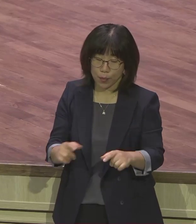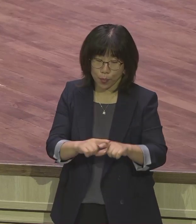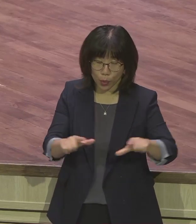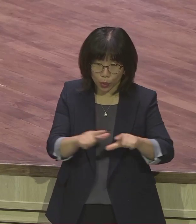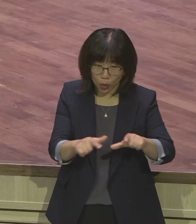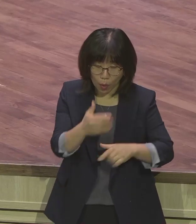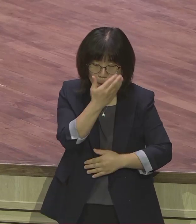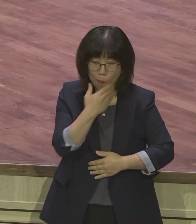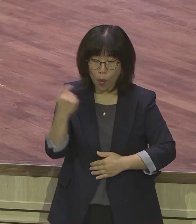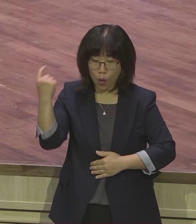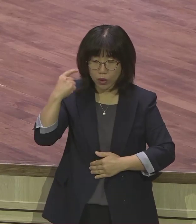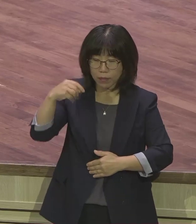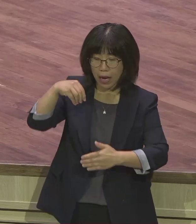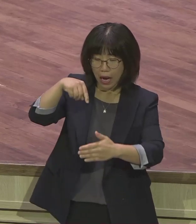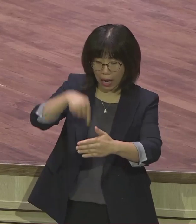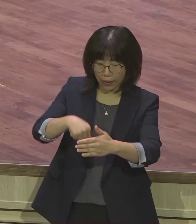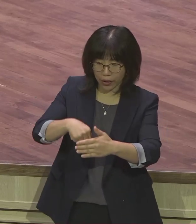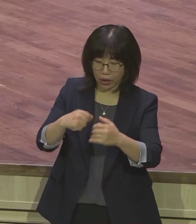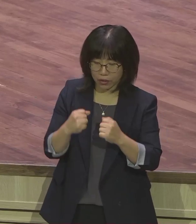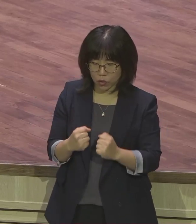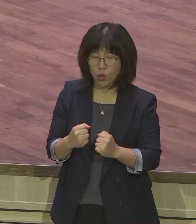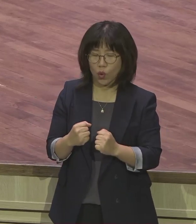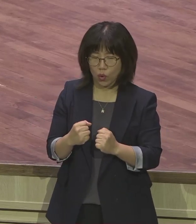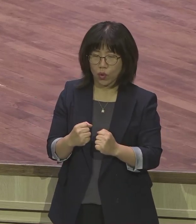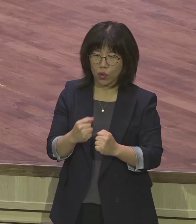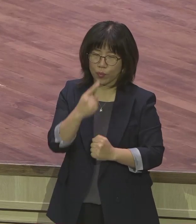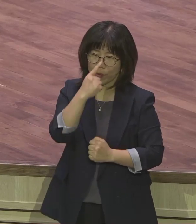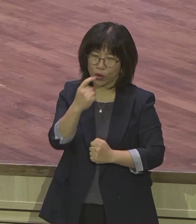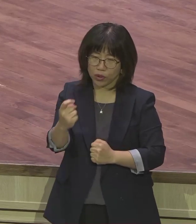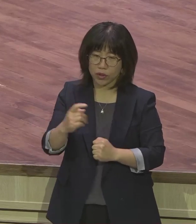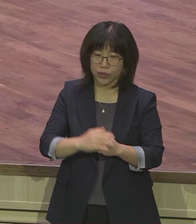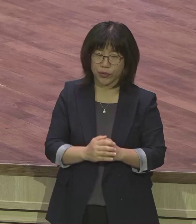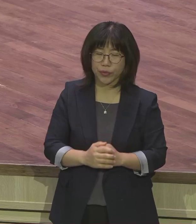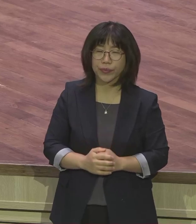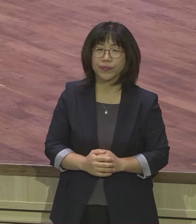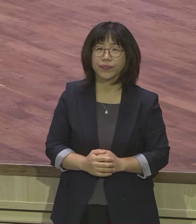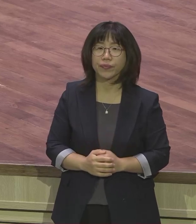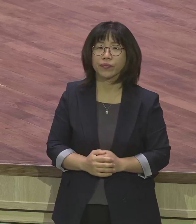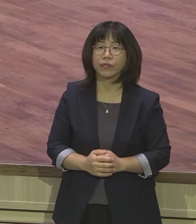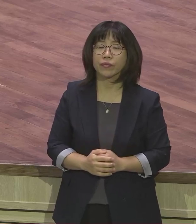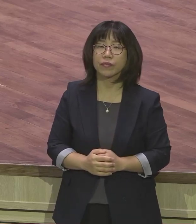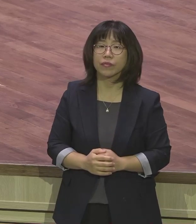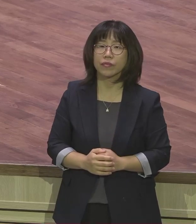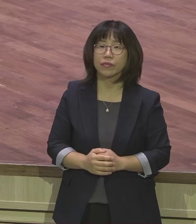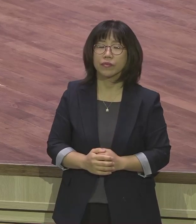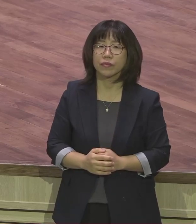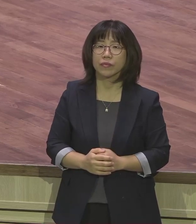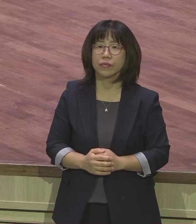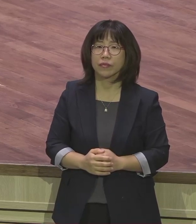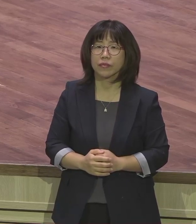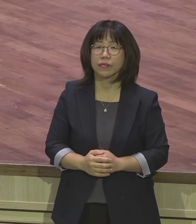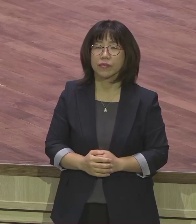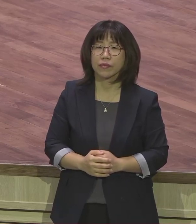복음 안에 다 있으니까 얼마나 아름다워요. 이런 애들이 지구촌에 어디에 있습니까. 없습니다.